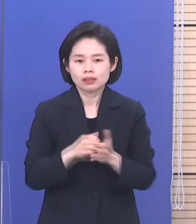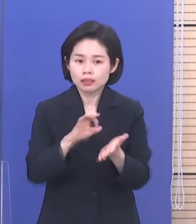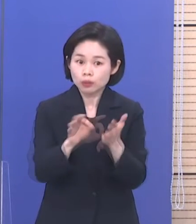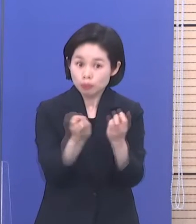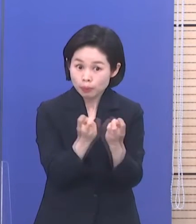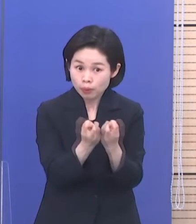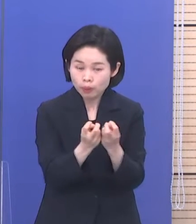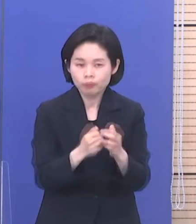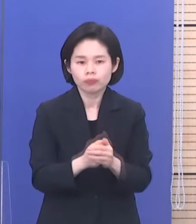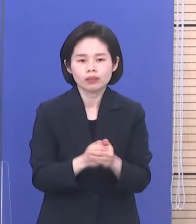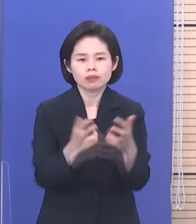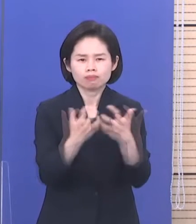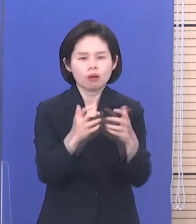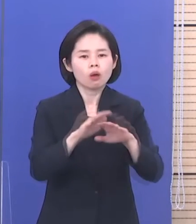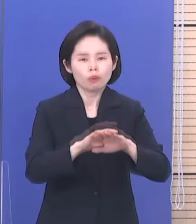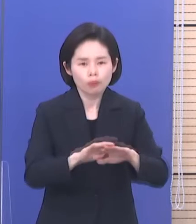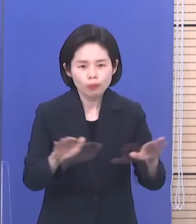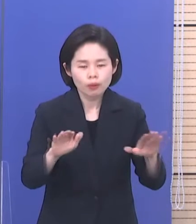용량은 해동 후